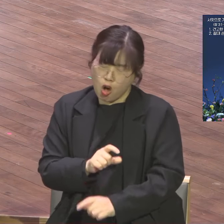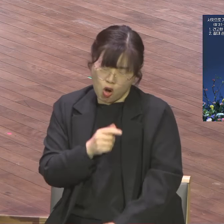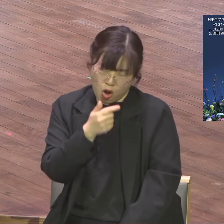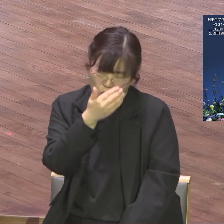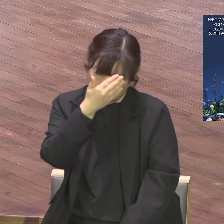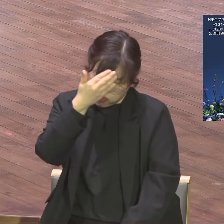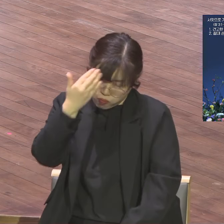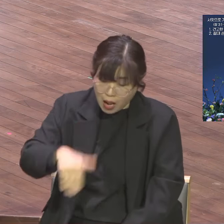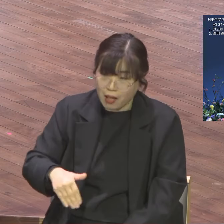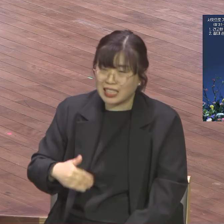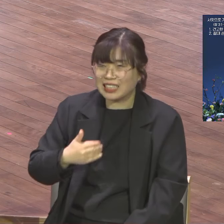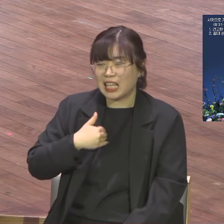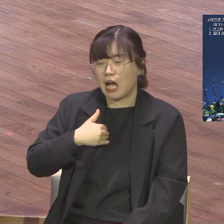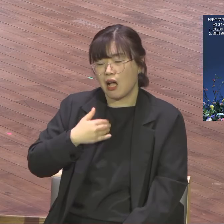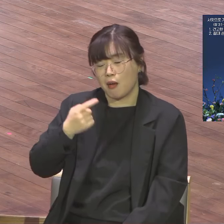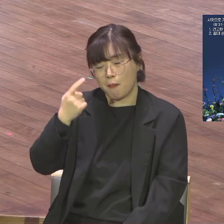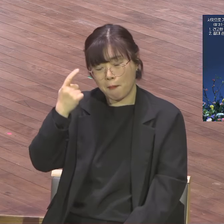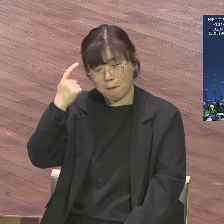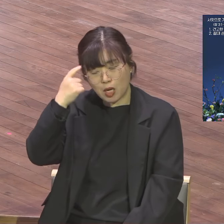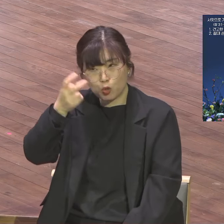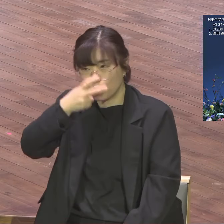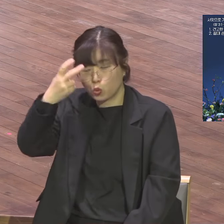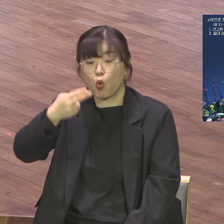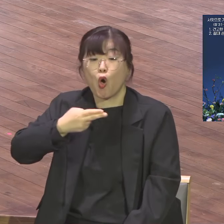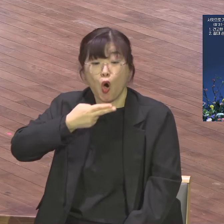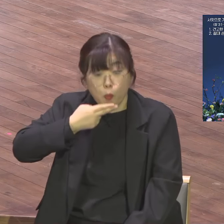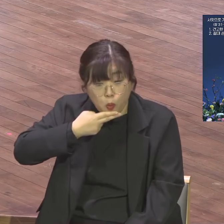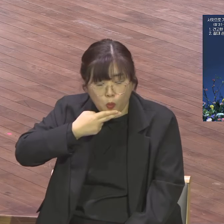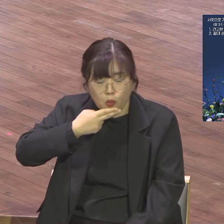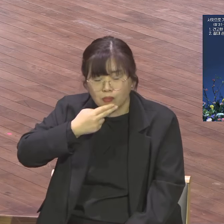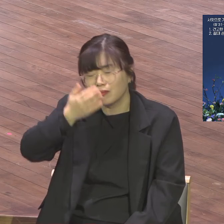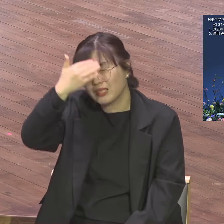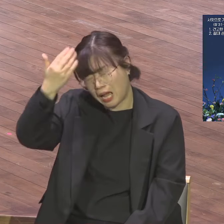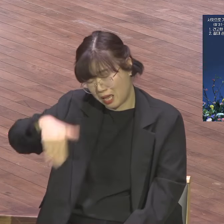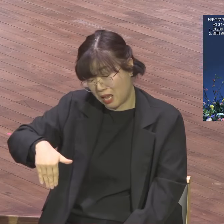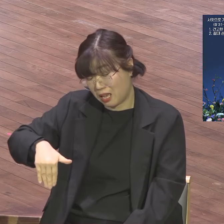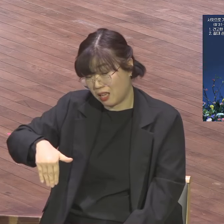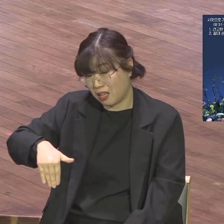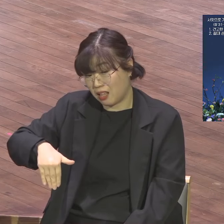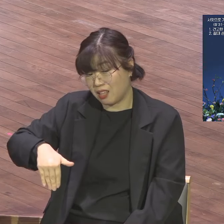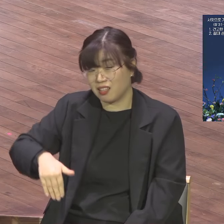나는 2차만 나왔어요. 1차 걸린 적이 한 번도 없어요.